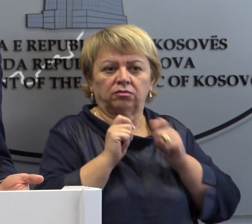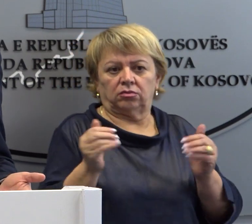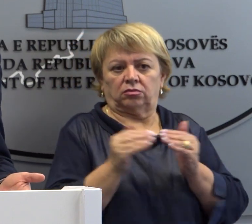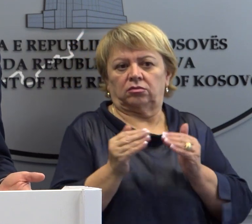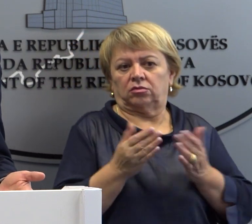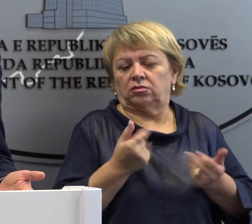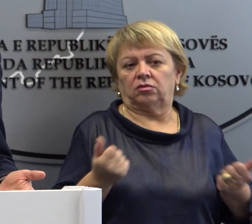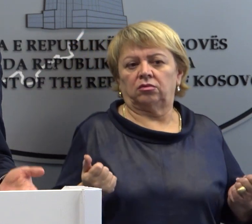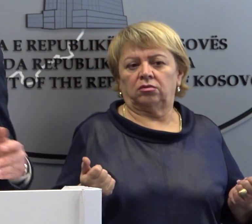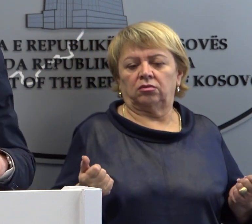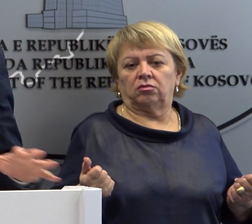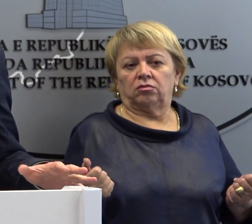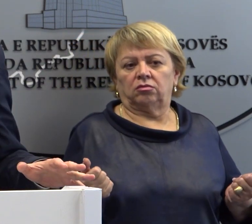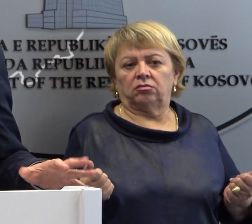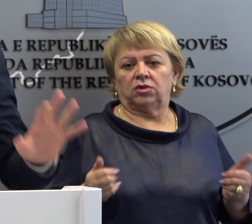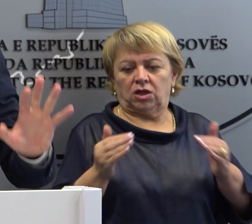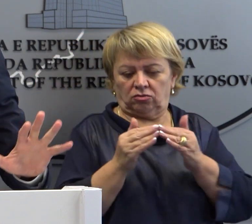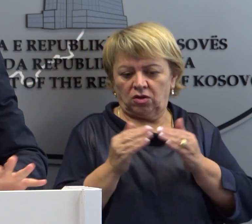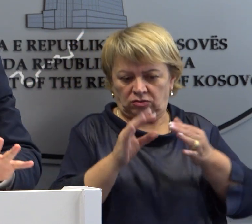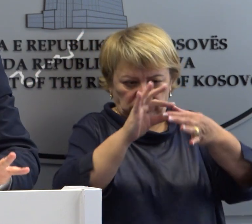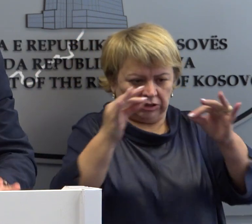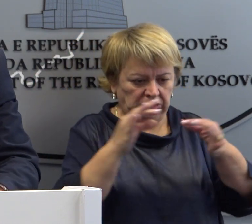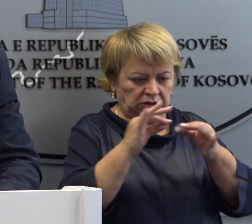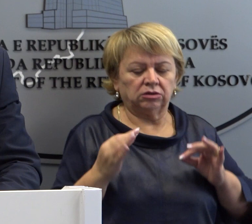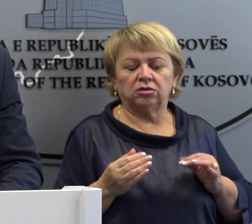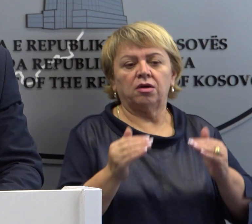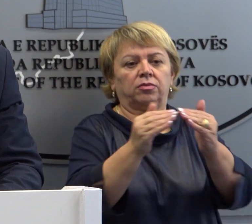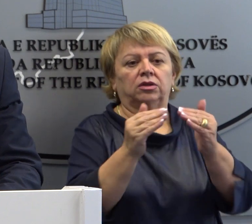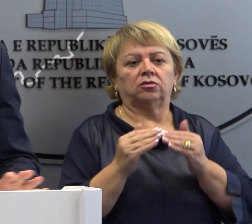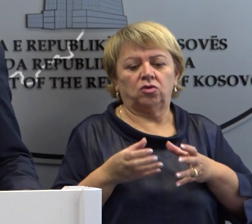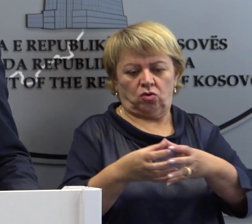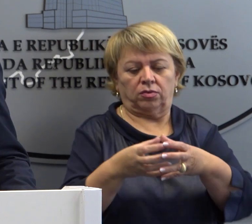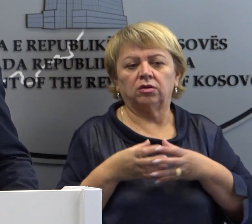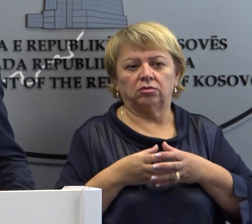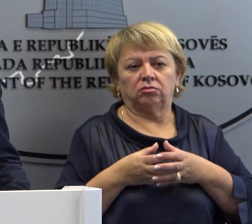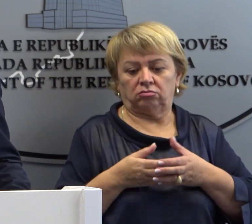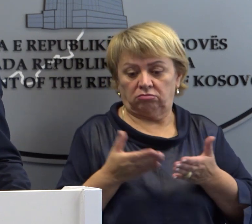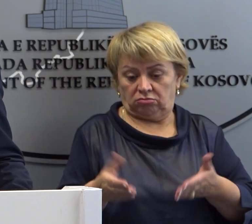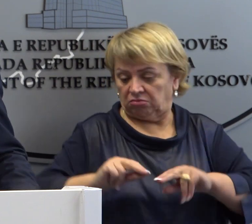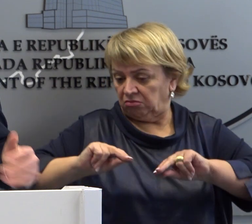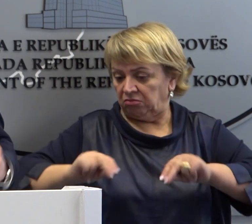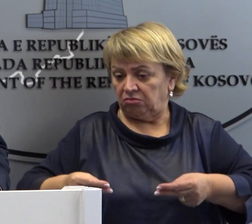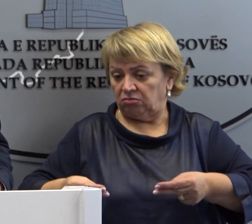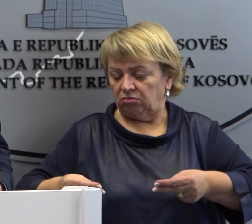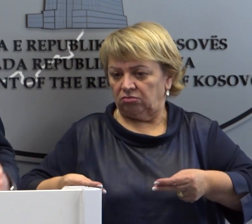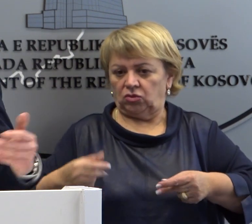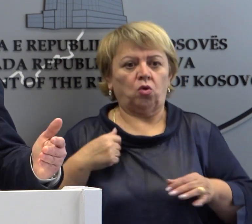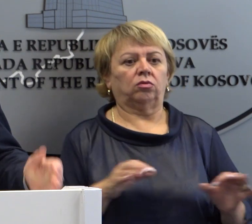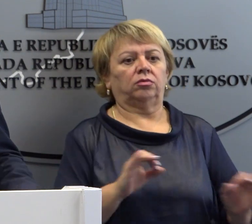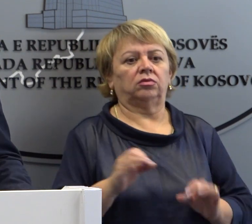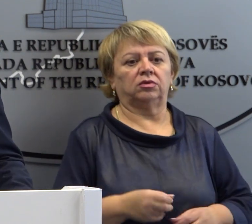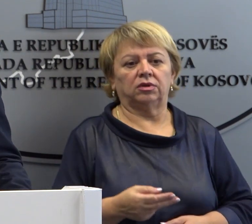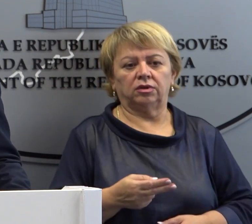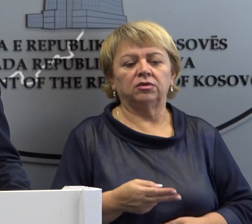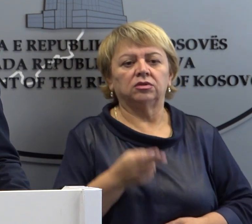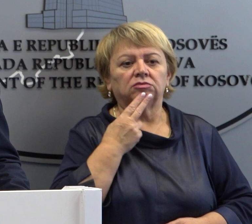dakorduar. E kemi dakordu tekstin, e kemi negociu edhe janë pajtu palë për tekstin. Kur vjen puna për nënshkrim, unë jam i gatshëm, Serbia